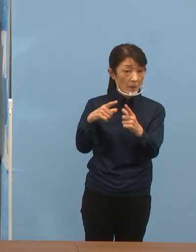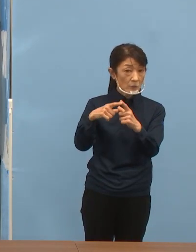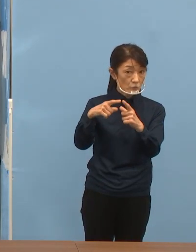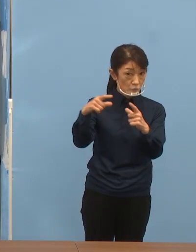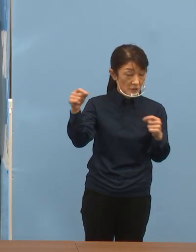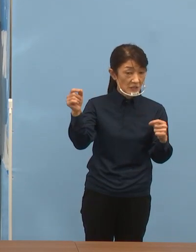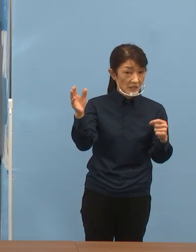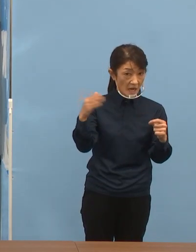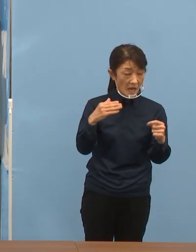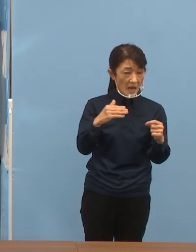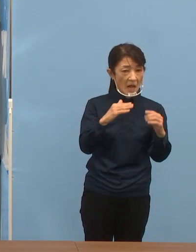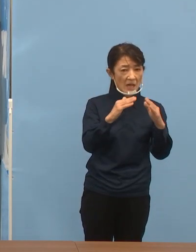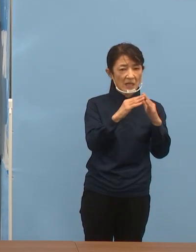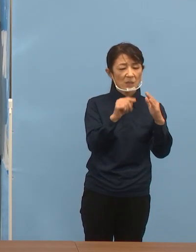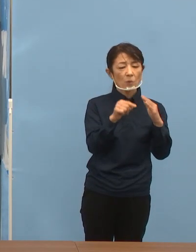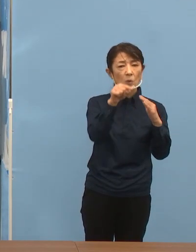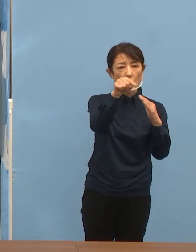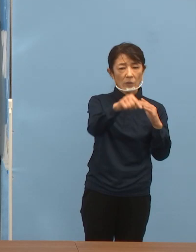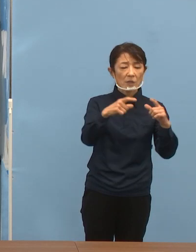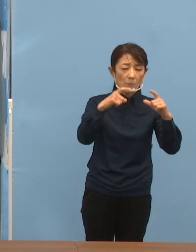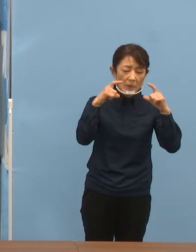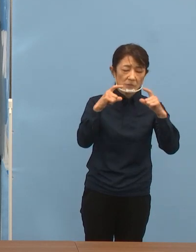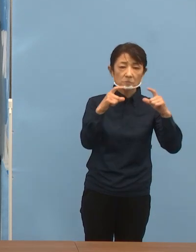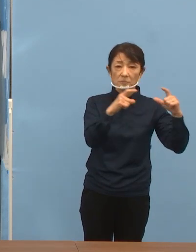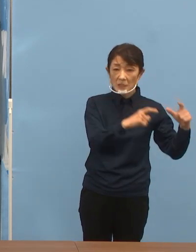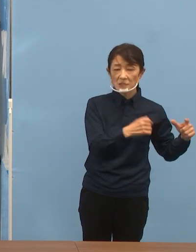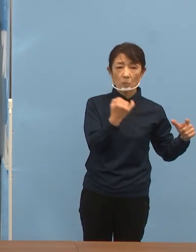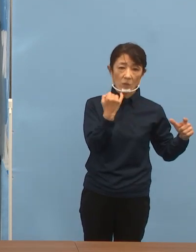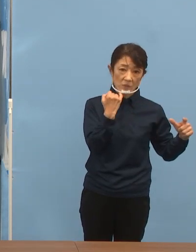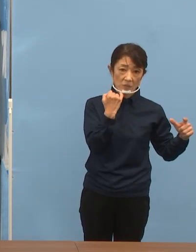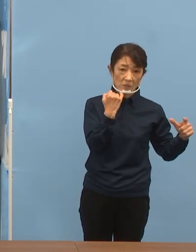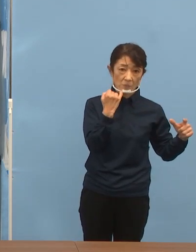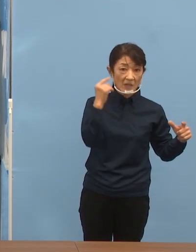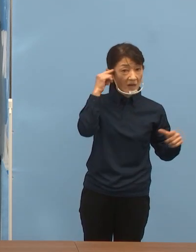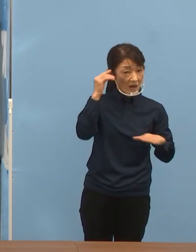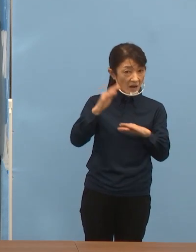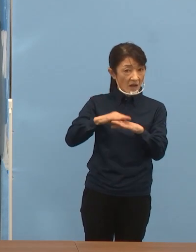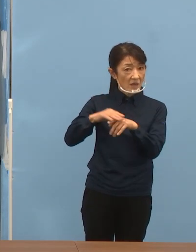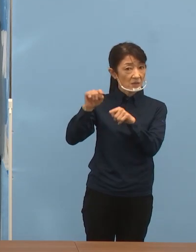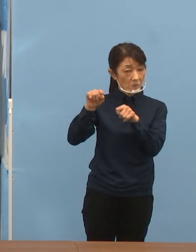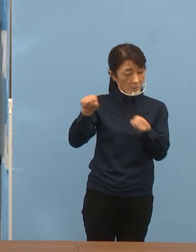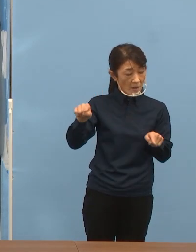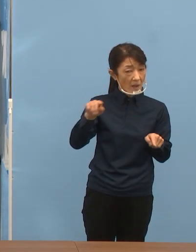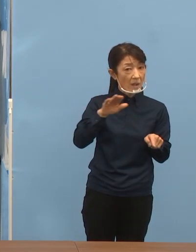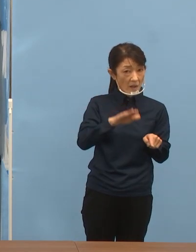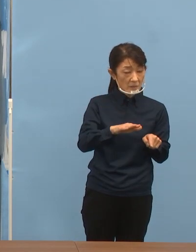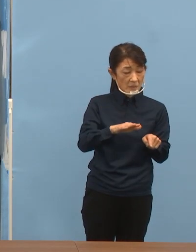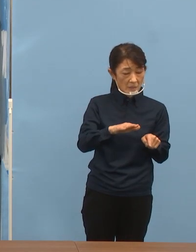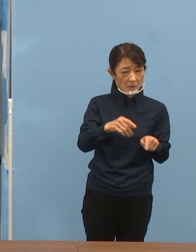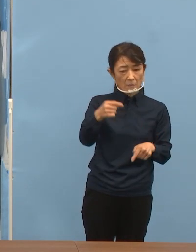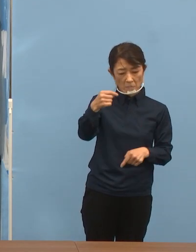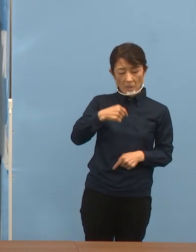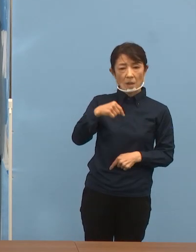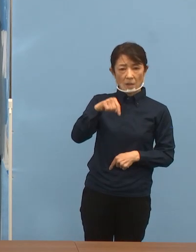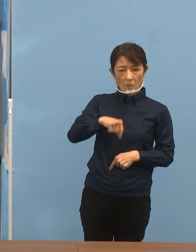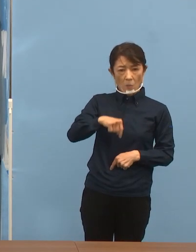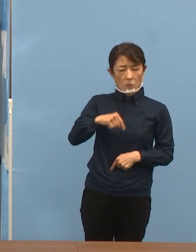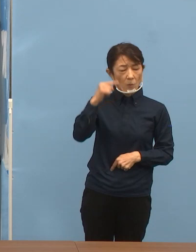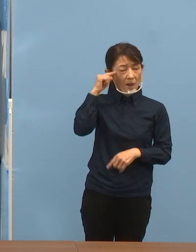でのマスクの着用に関する方針が示されましたが、県として何か方針が決まっていればお聞かせください。 は